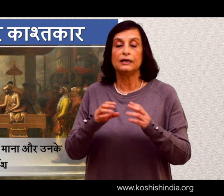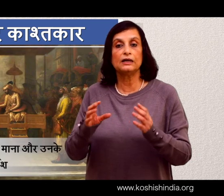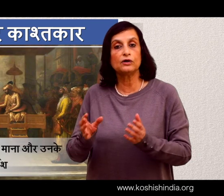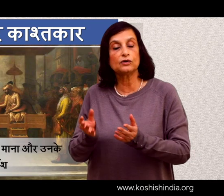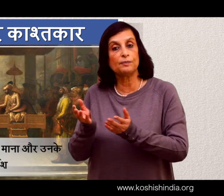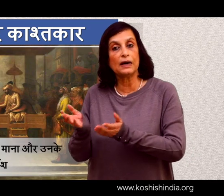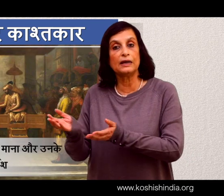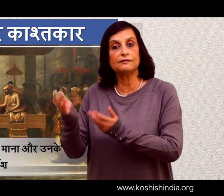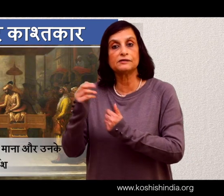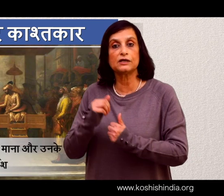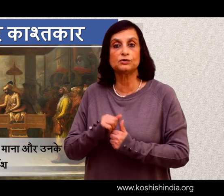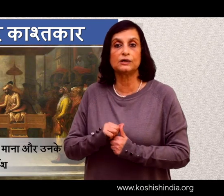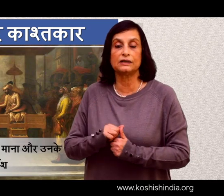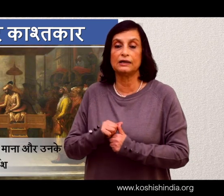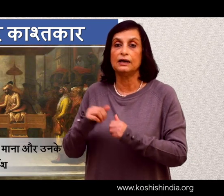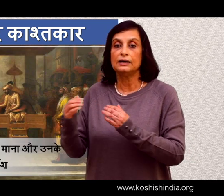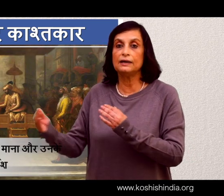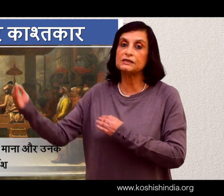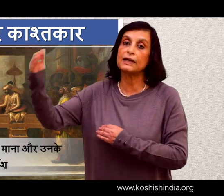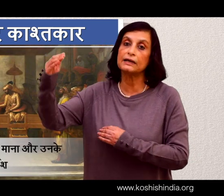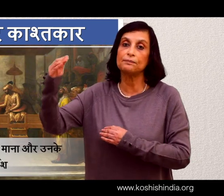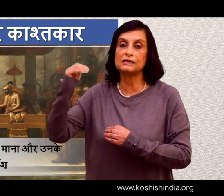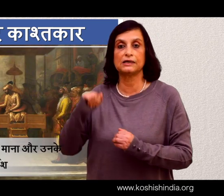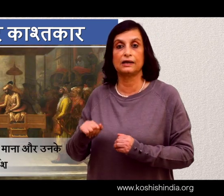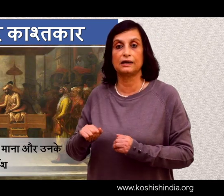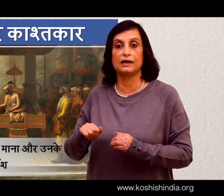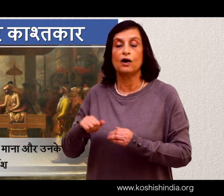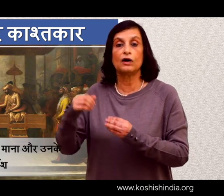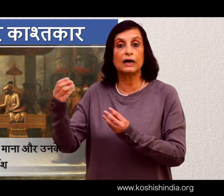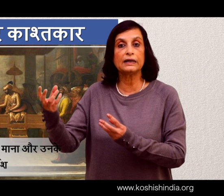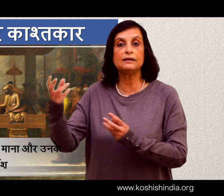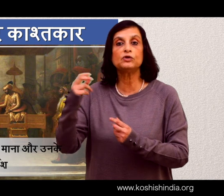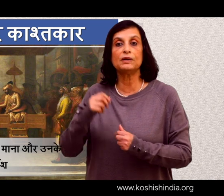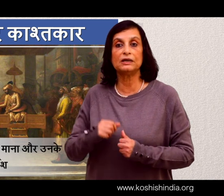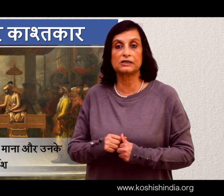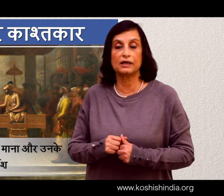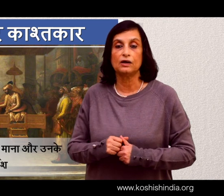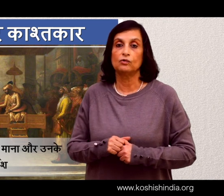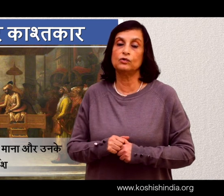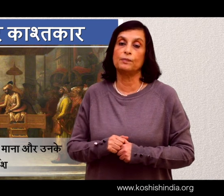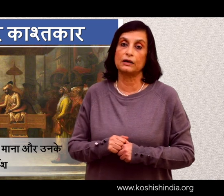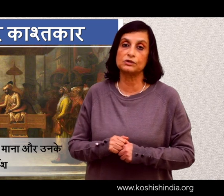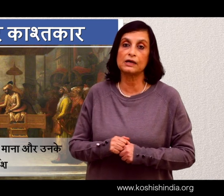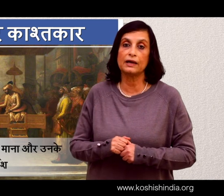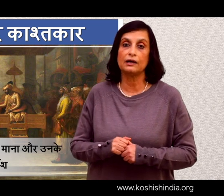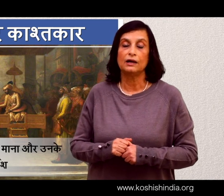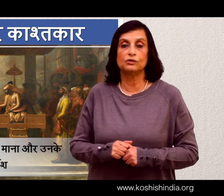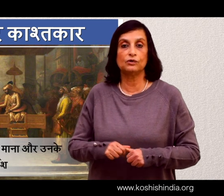किउन्होंनेअपना अलगकारोबारशुरूकरदियाहै। वेचीनभीजारहेथेऔरवहां अलग-अलगकीमतोंपरसामानबेचरहेथे।वे बहुतक्रोधितहोगए।